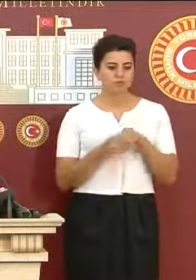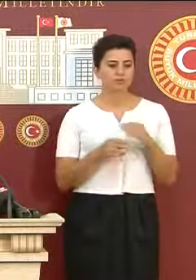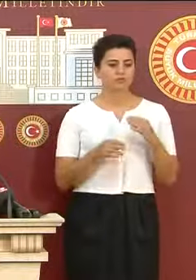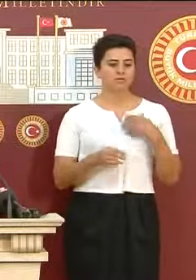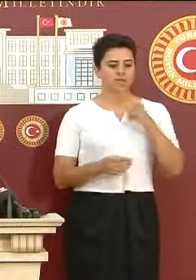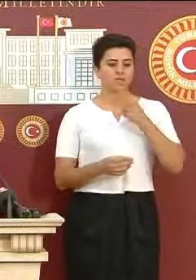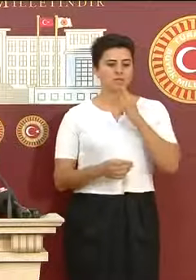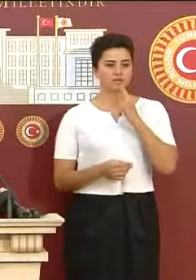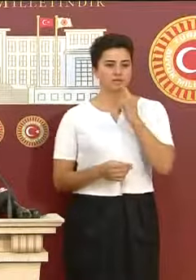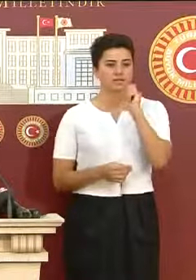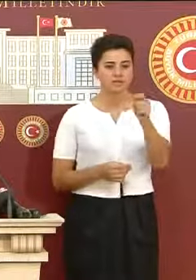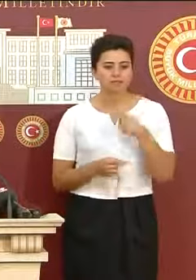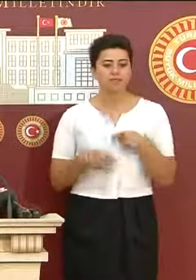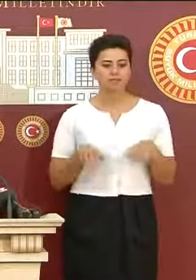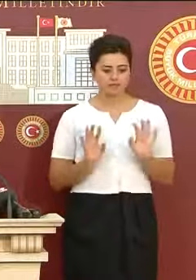Talebi ben sunmadım.